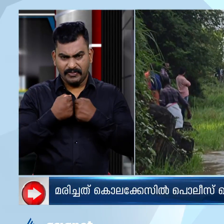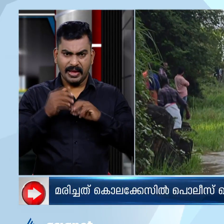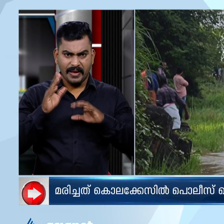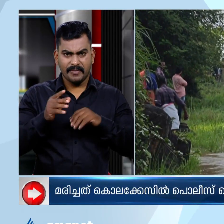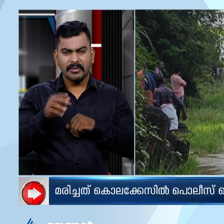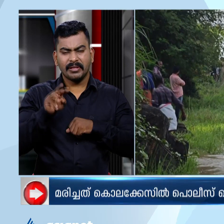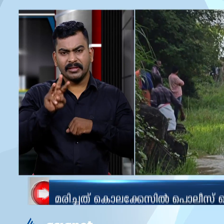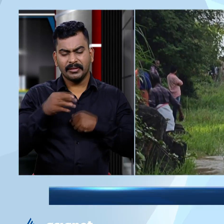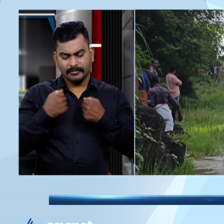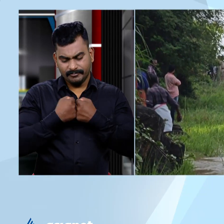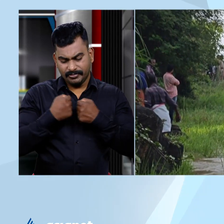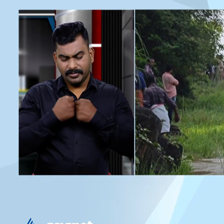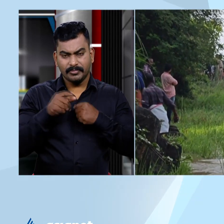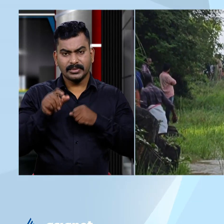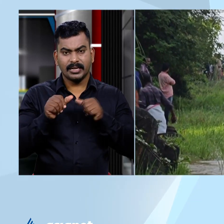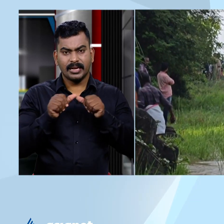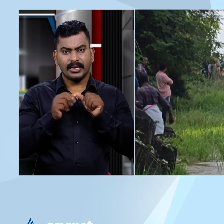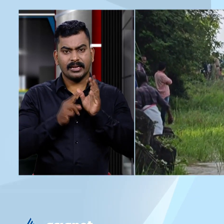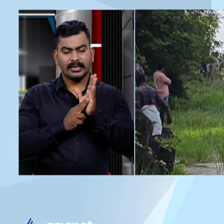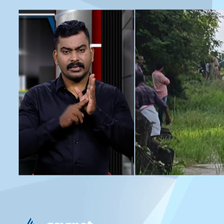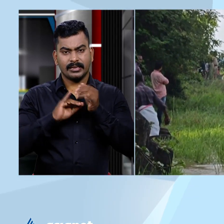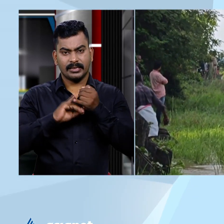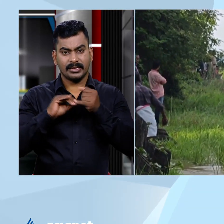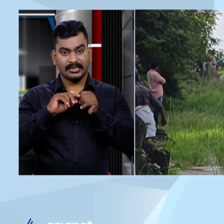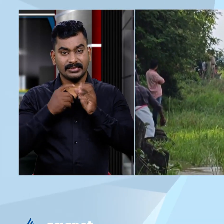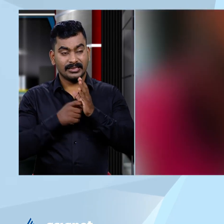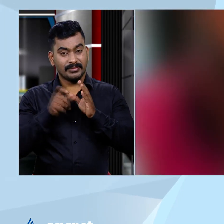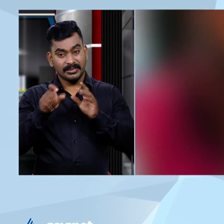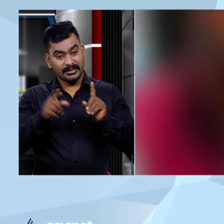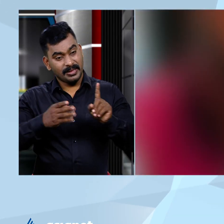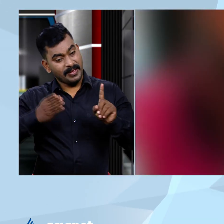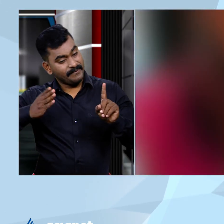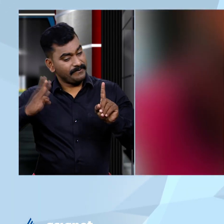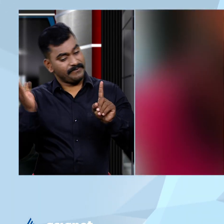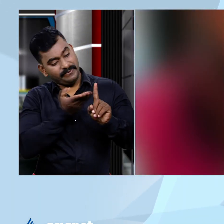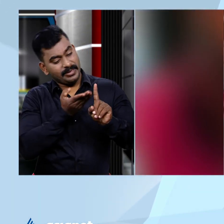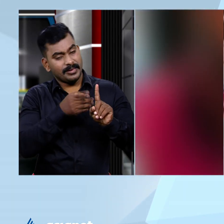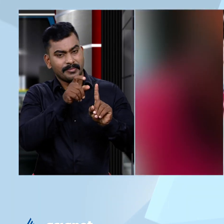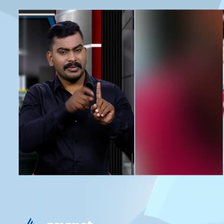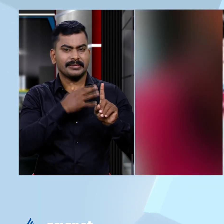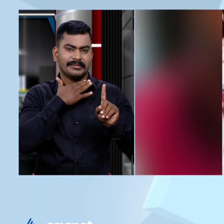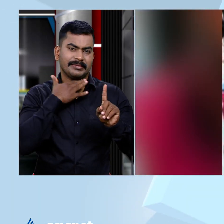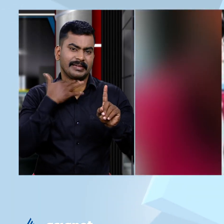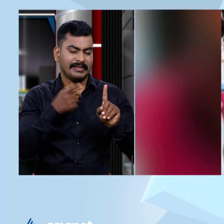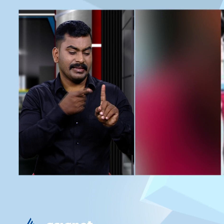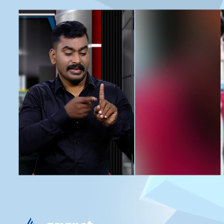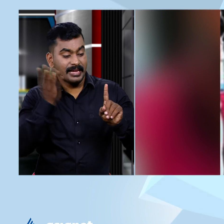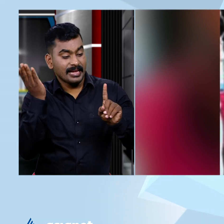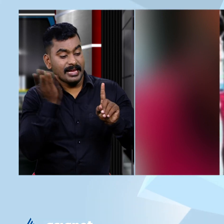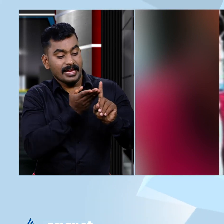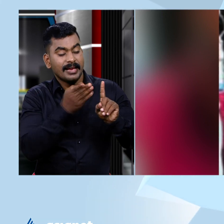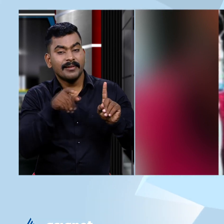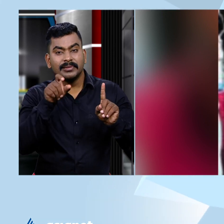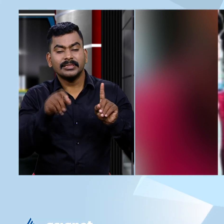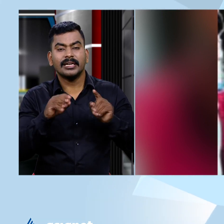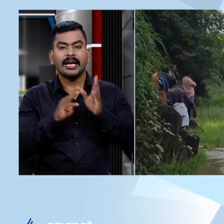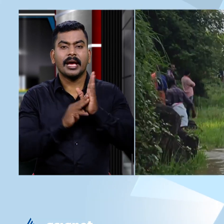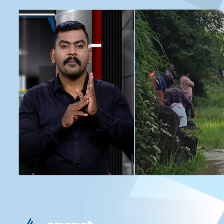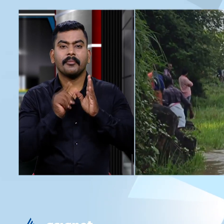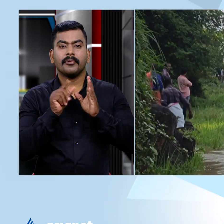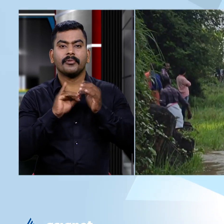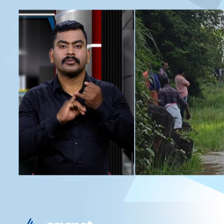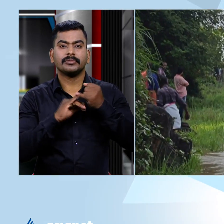ഉണ്ടാവുകയും ഇതിൽ അൻസാർ എന്നയാൾക്ക് കഴുത്തിൽ വെട്ടേൽക്കുകയും പിന്നീട് ഇയാൾ ആശുപത്രിയിൽ വെച്ച് മരിക്കുകയും ചെയ്തു. തന്നെ വെട്ടിയത് സുഹൃത്തായ മുസ്തഫയാണെന്ന്